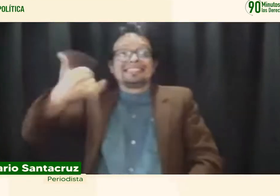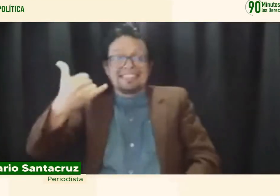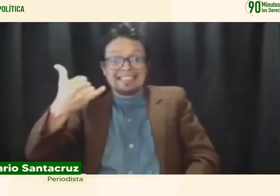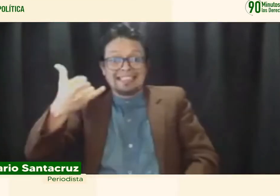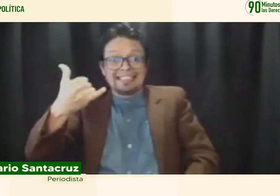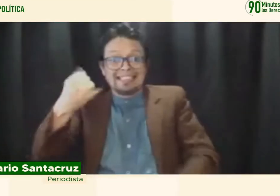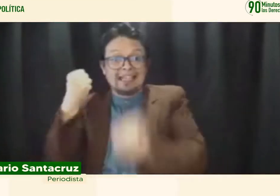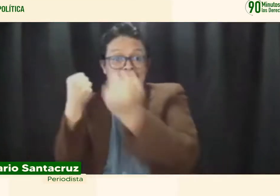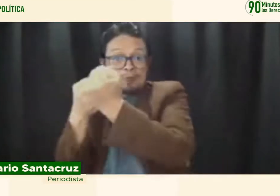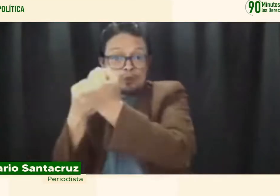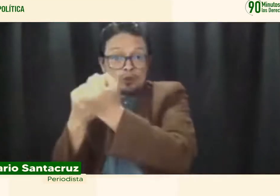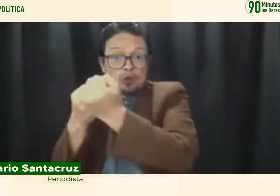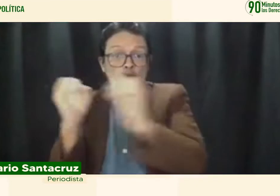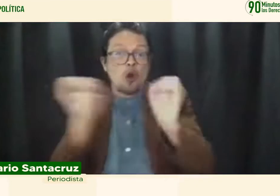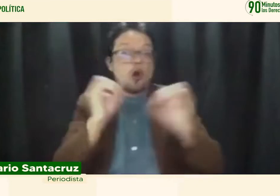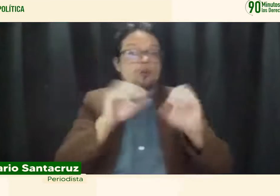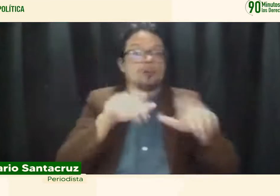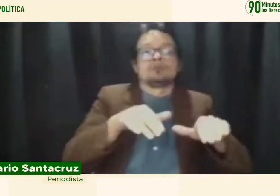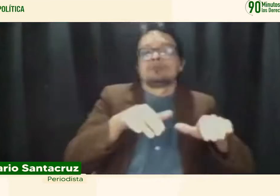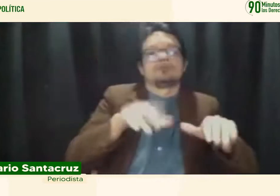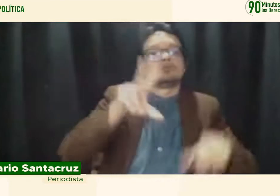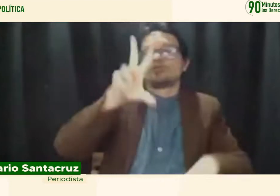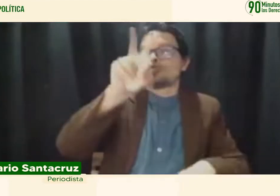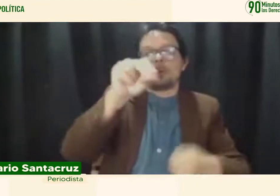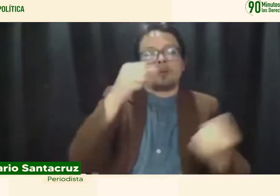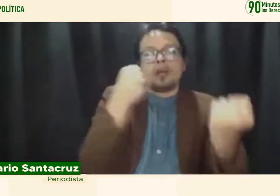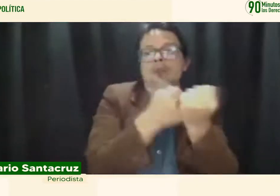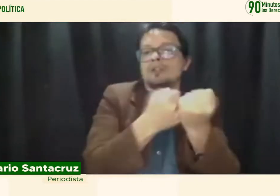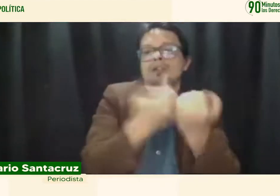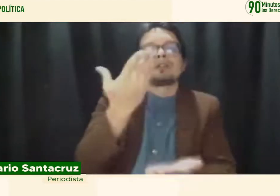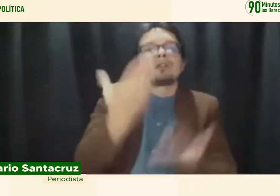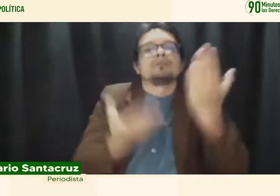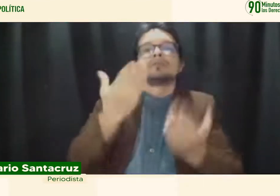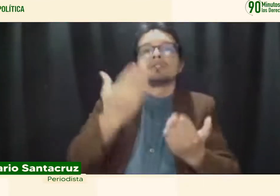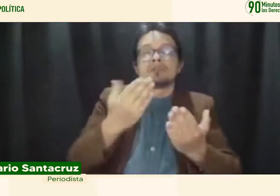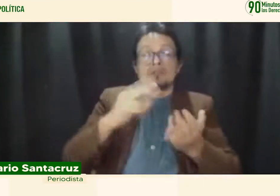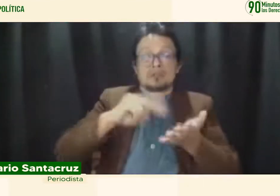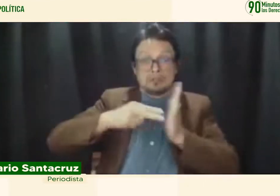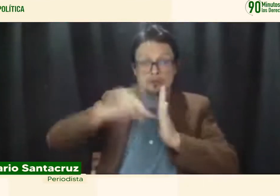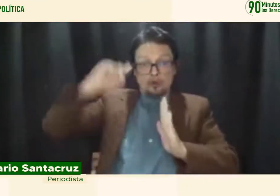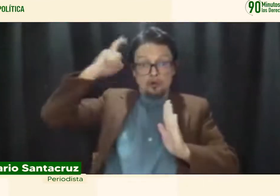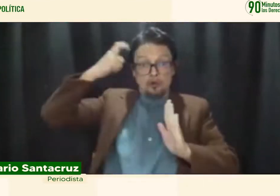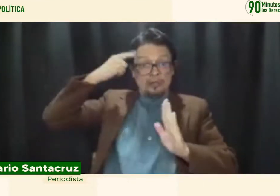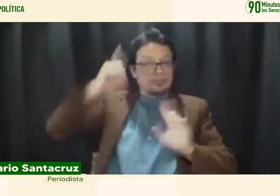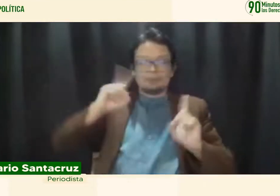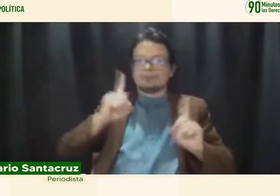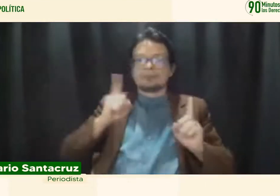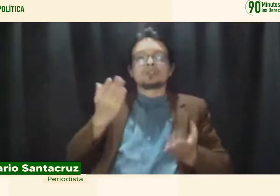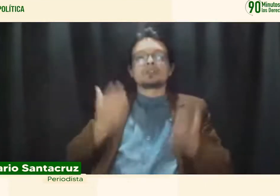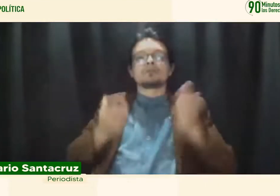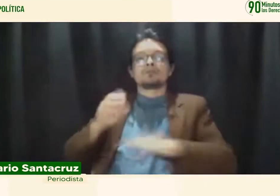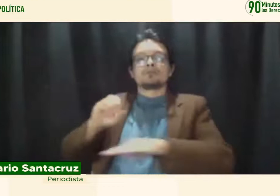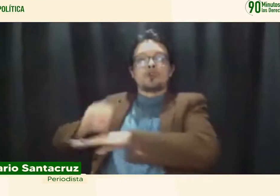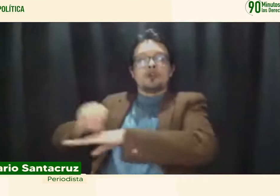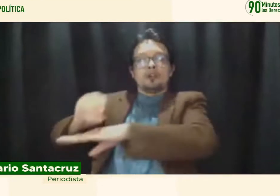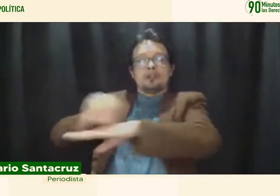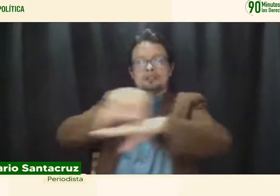una de las organizaciones en el caso en que la organización apoye o no apoye esto dependería por supuesto de estos estatutos